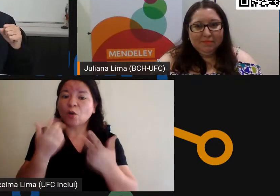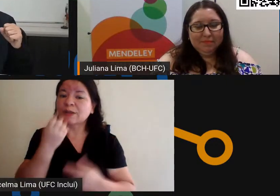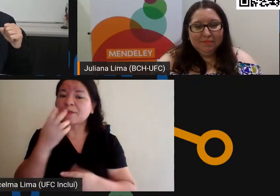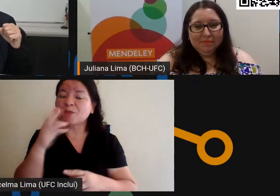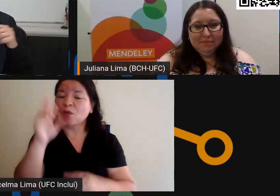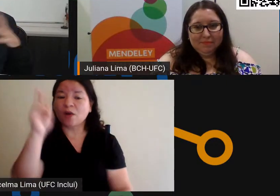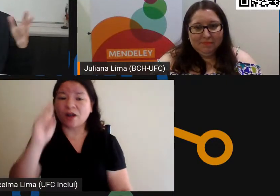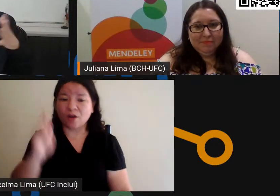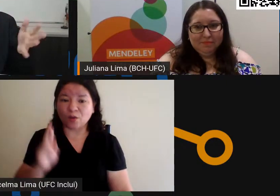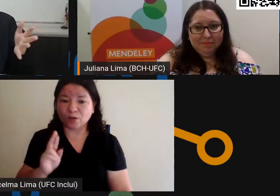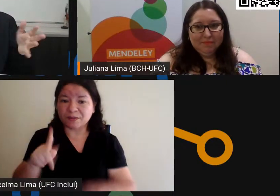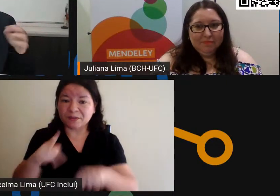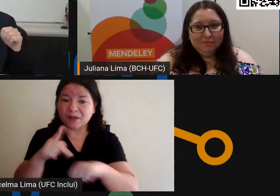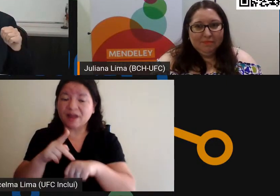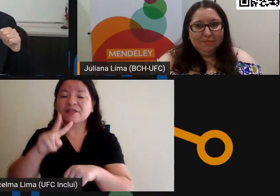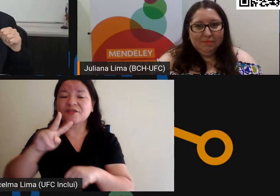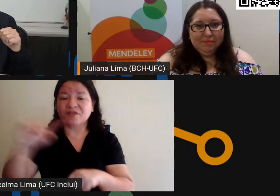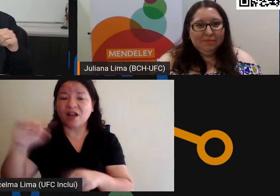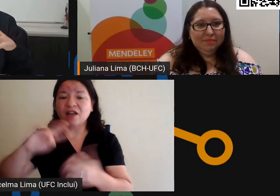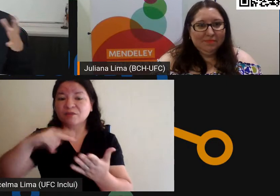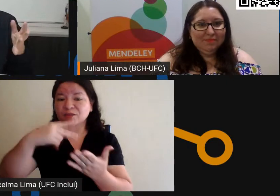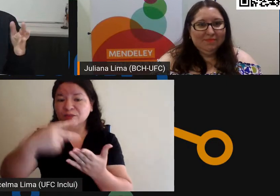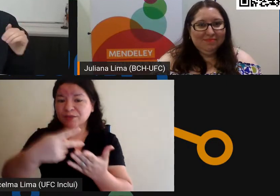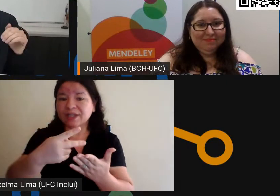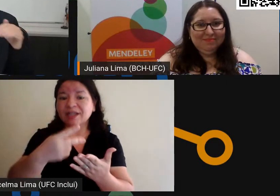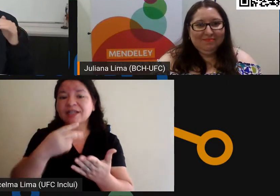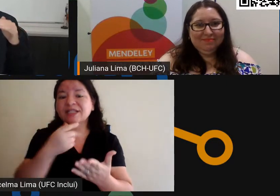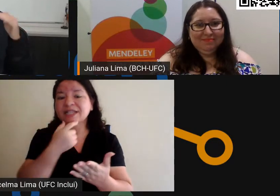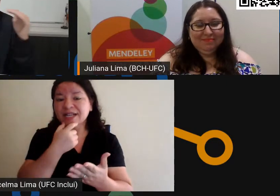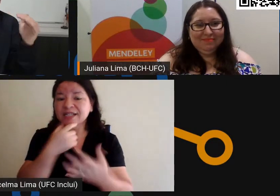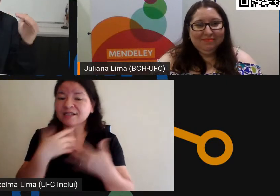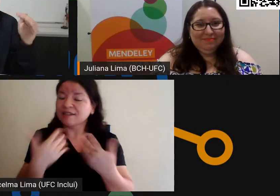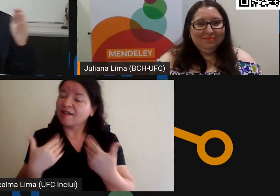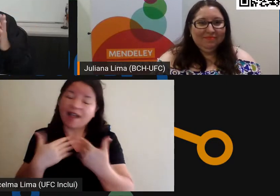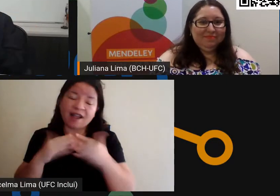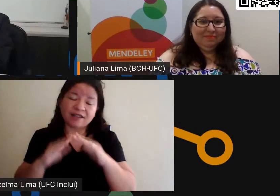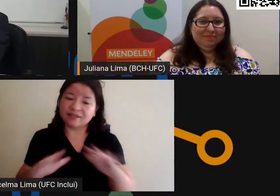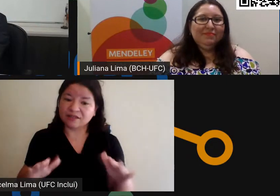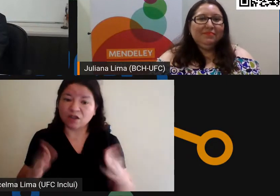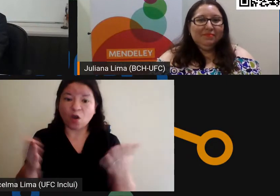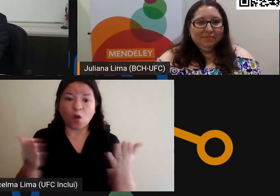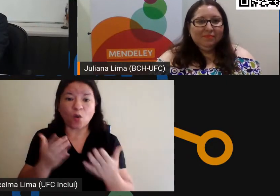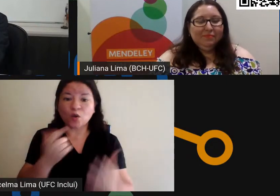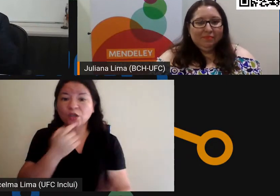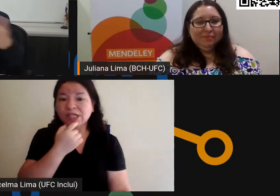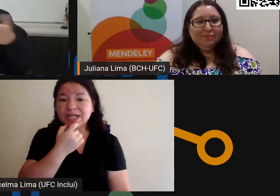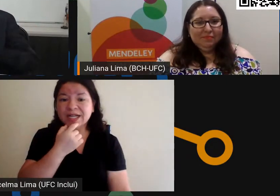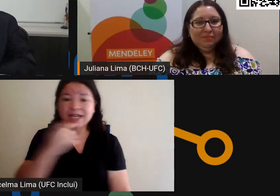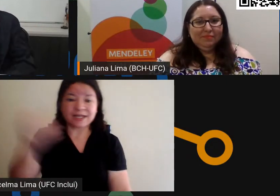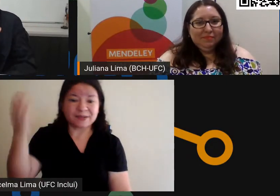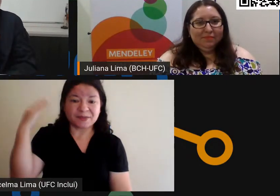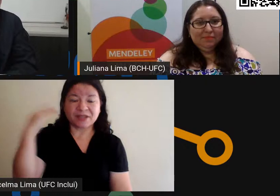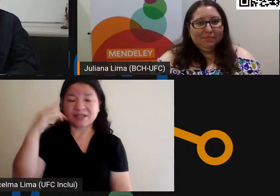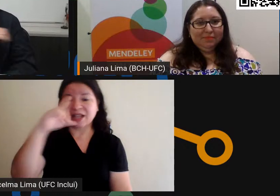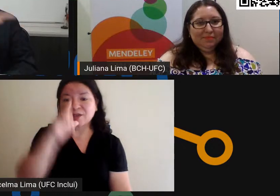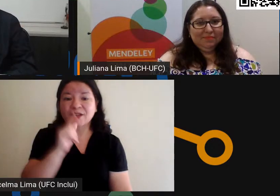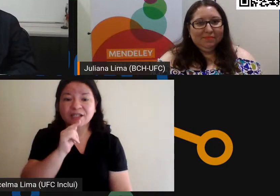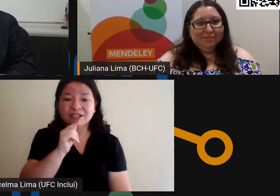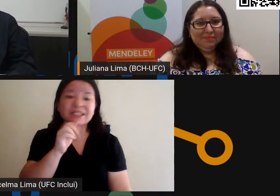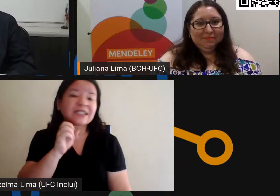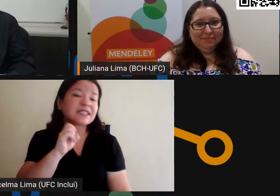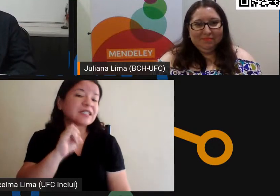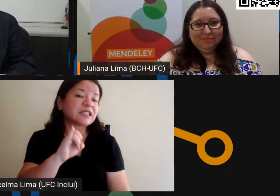inglês. E senão ninguém conhecia a Rússia também. Então, é assim vai. Hoje é o inglês, no passado era o latim. E se fosse o português o